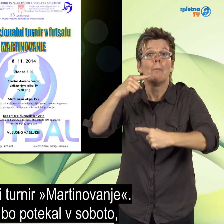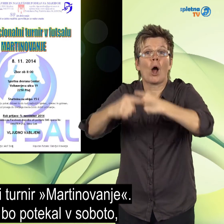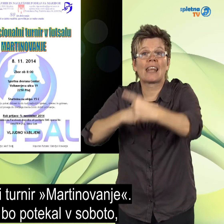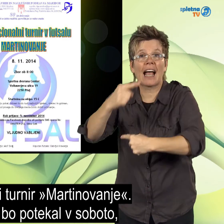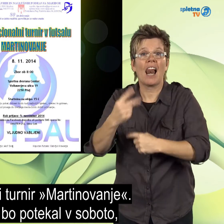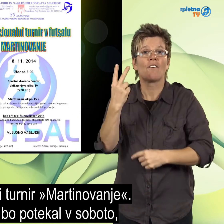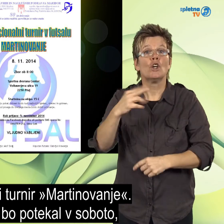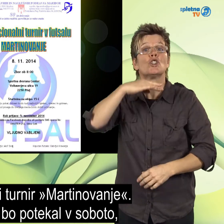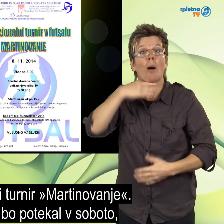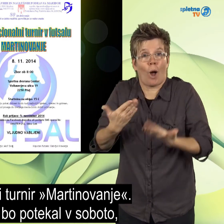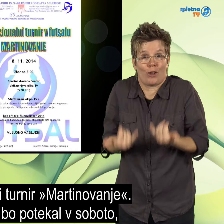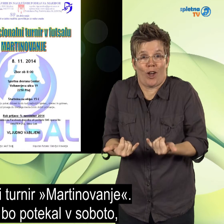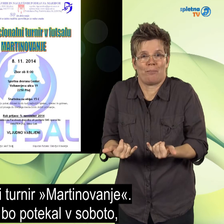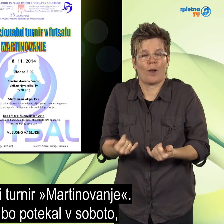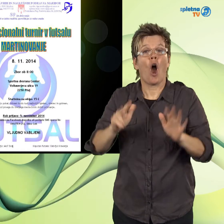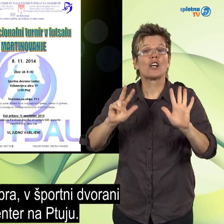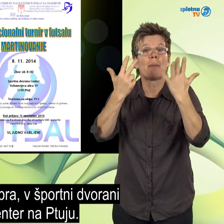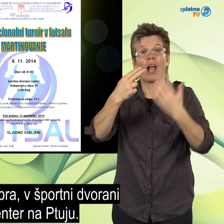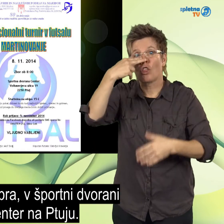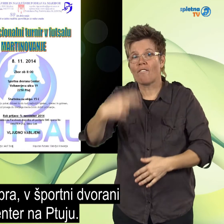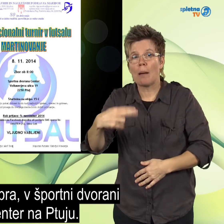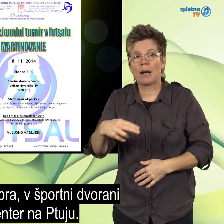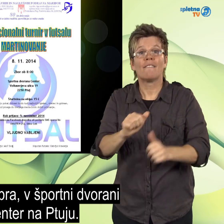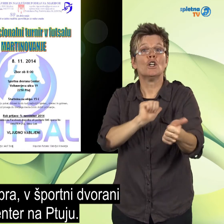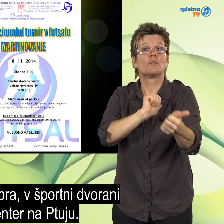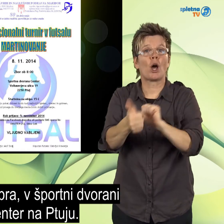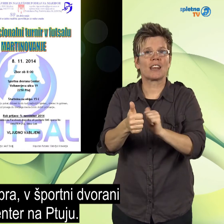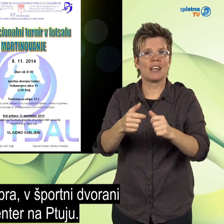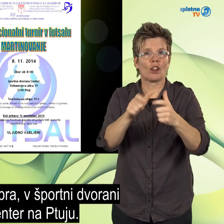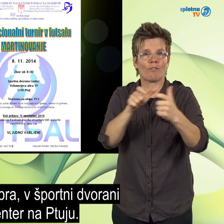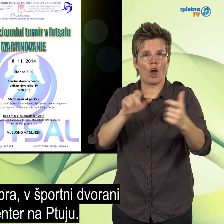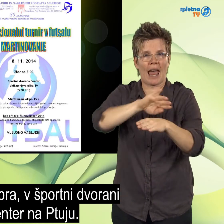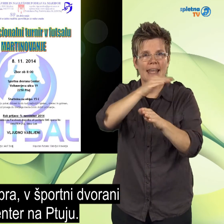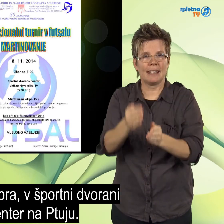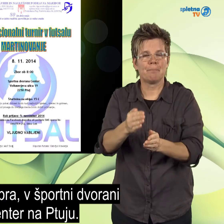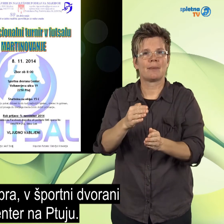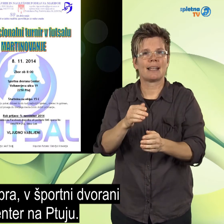Dogodek bo potekal v soboto 8. novembra v športni dvorani Center na Ptuju.